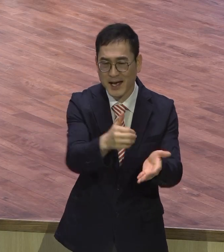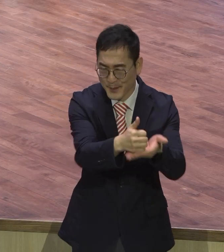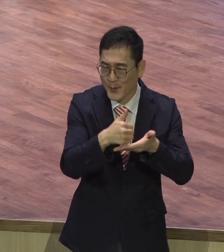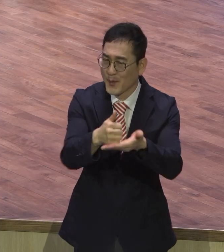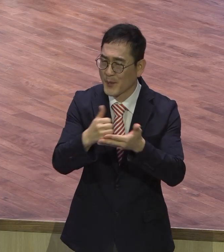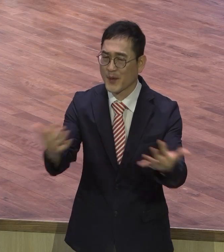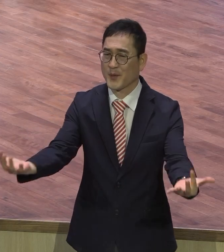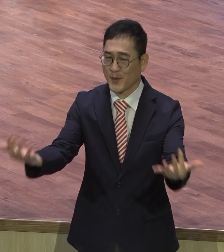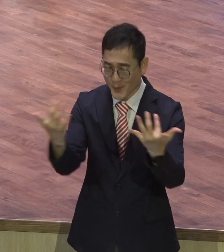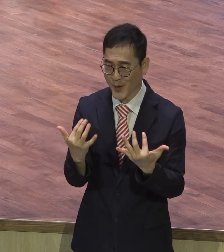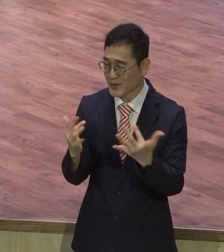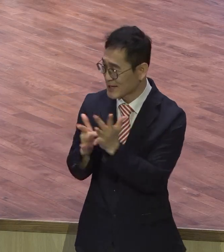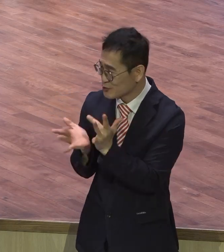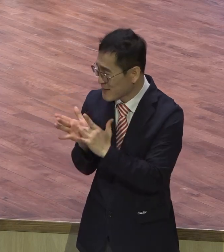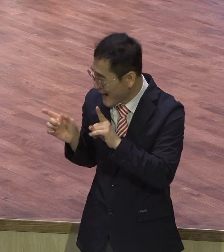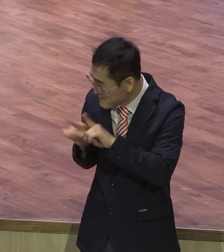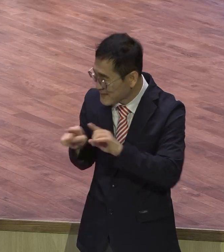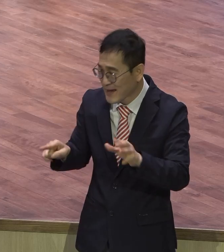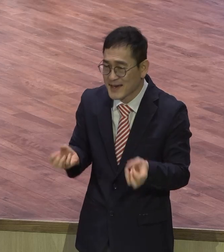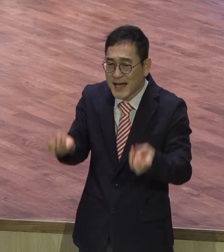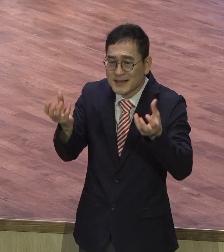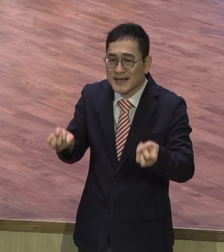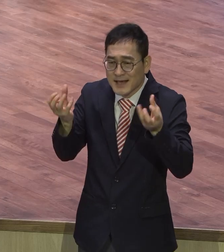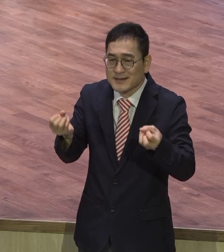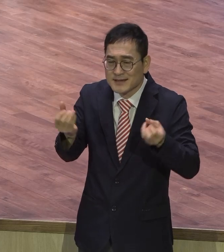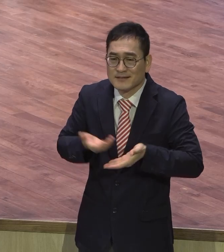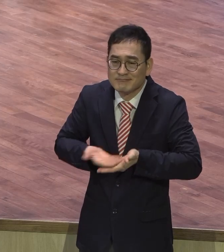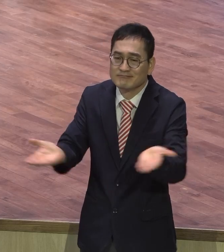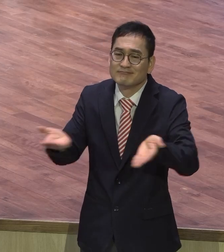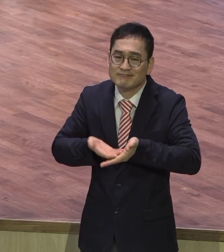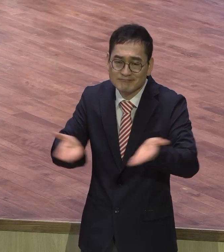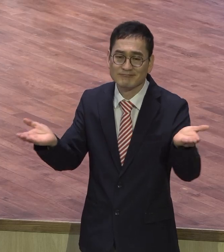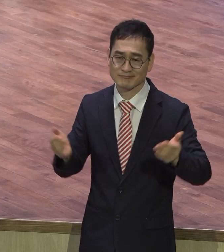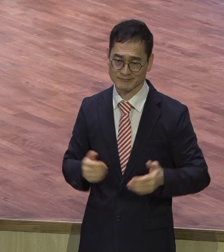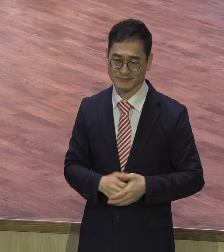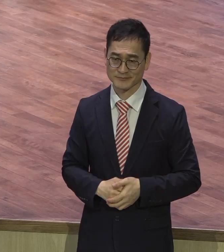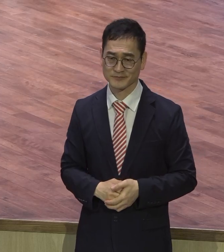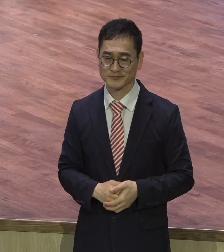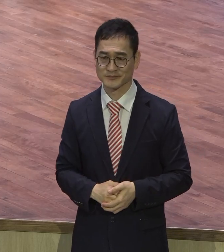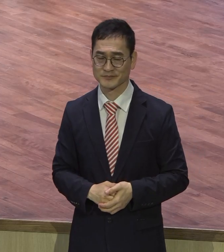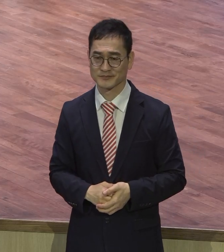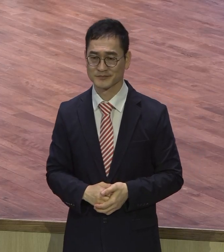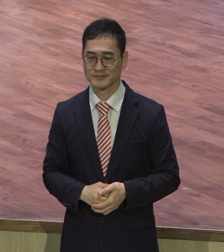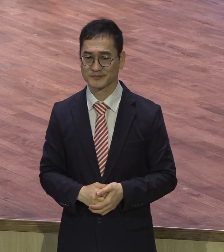예수님과 함께 잔치에 참여할 수 있도록 초청을 다 했습니다.